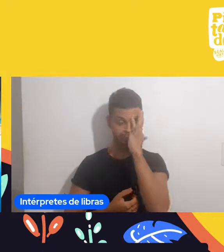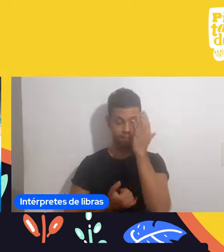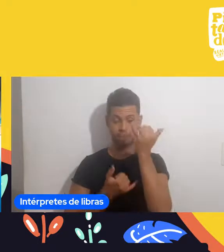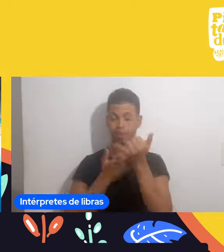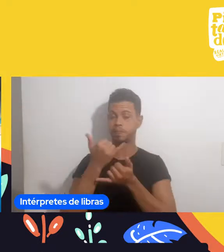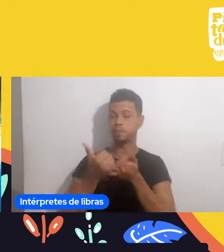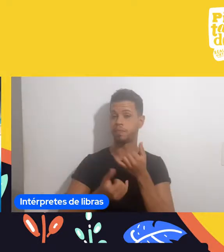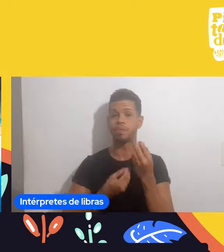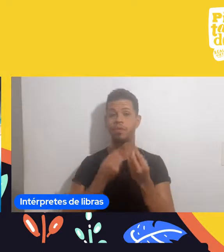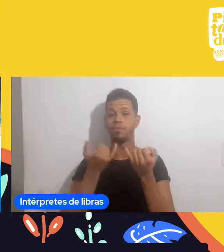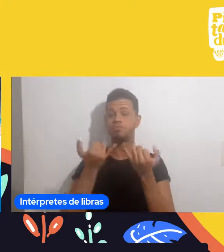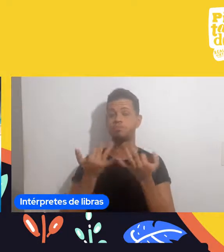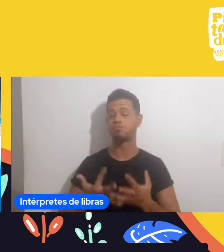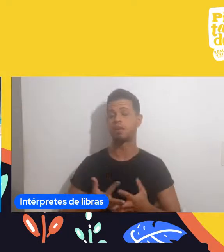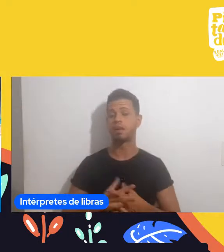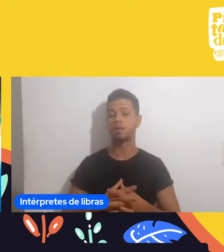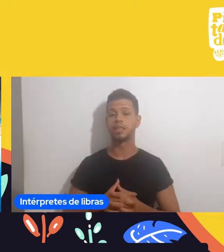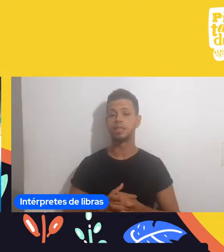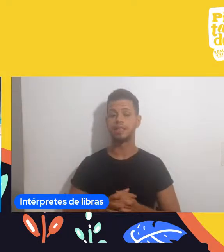dizer,